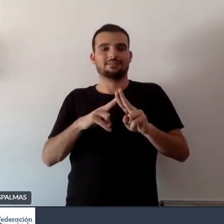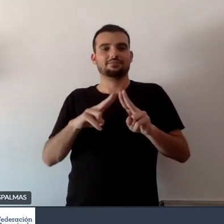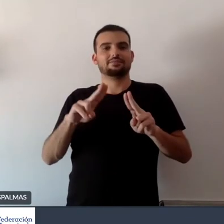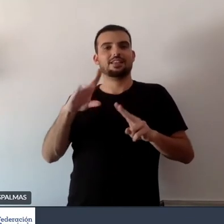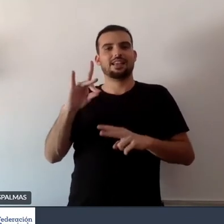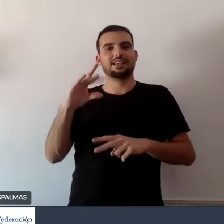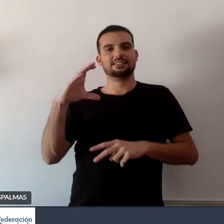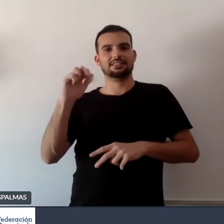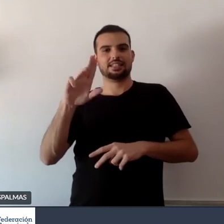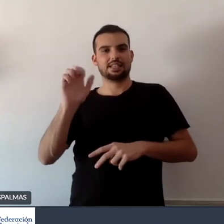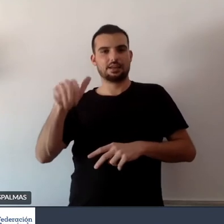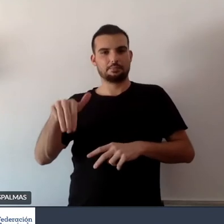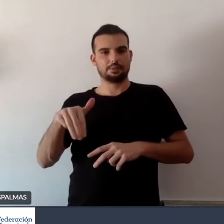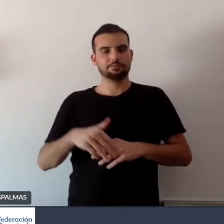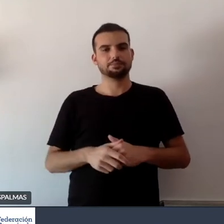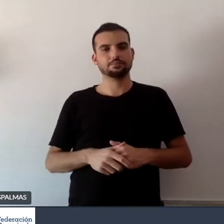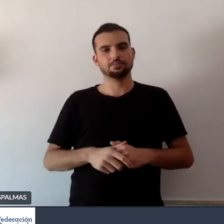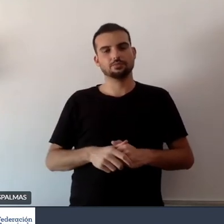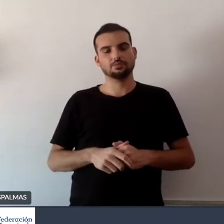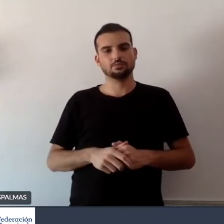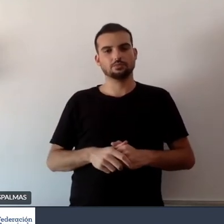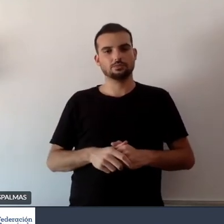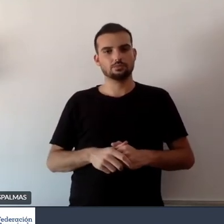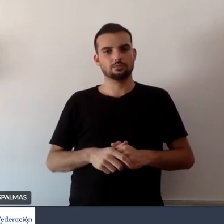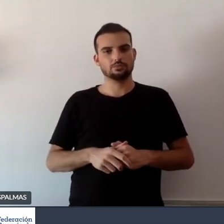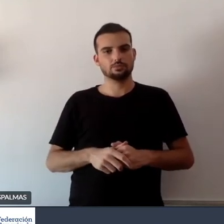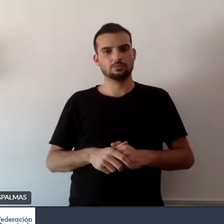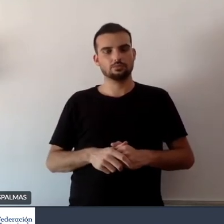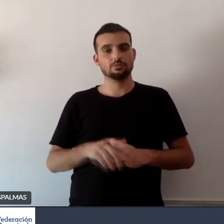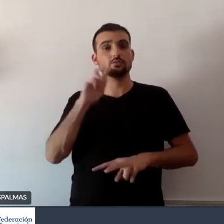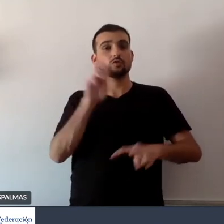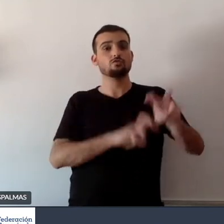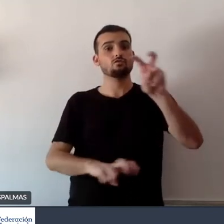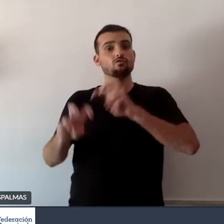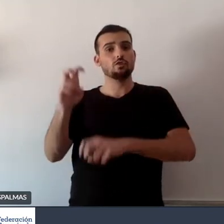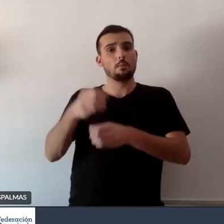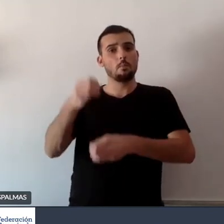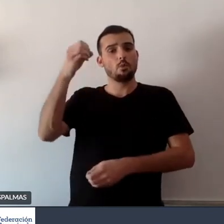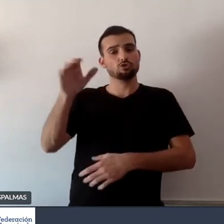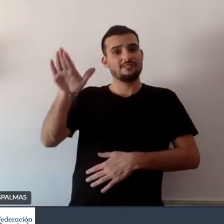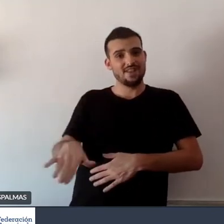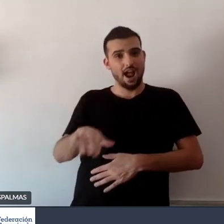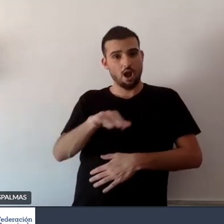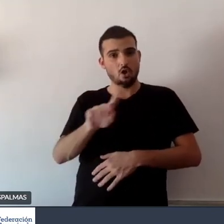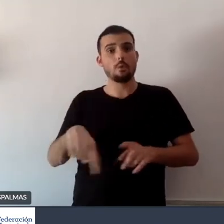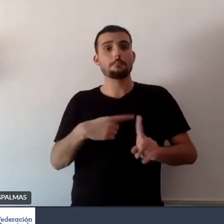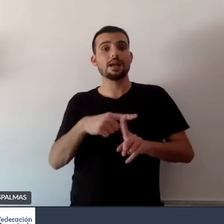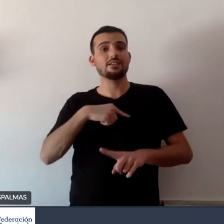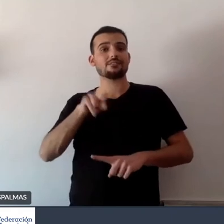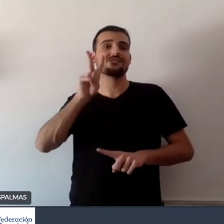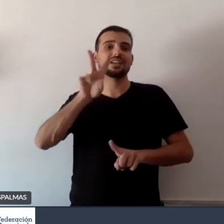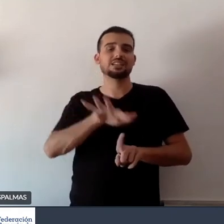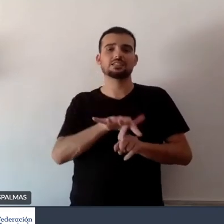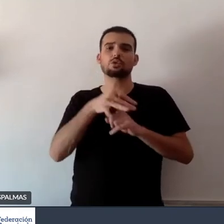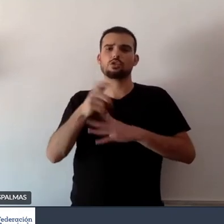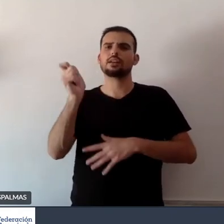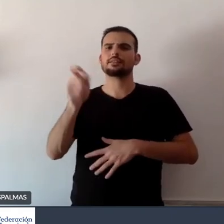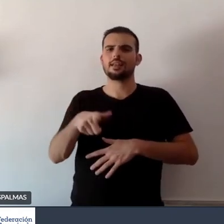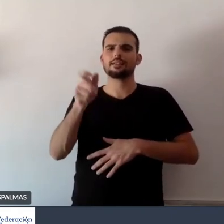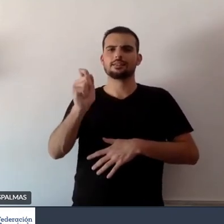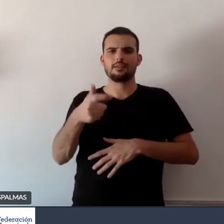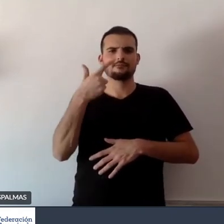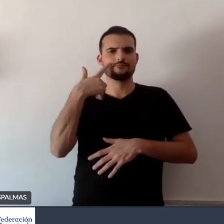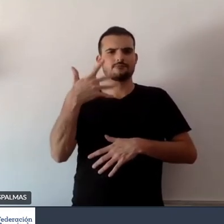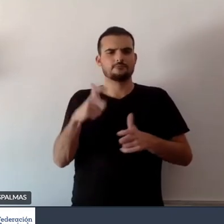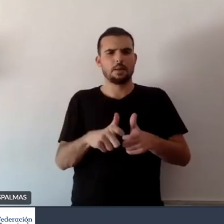arriba al tirador. A partir de búsqueda del poste bajo, y aquí tenemos esta situación que cada vez se da más, bloqueo directo